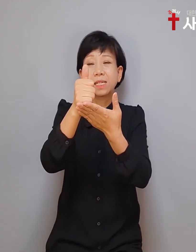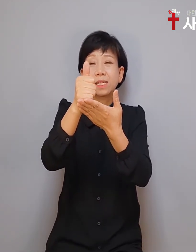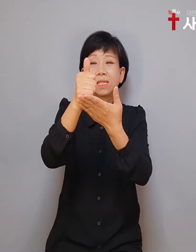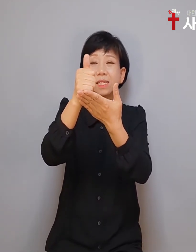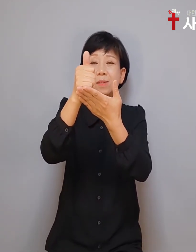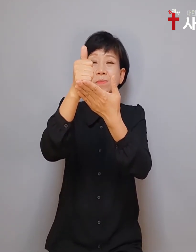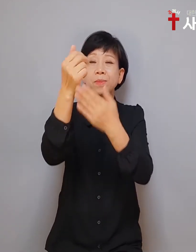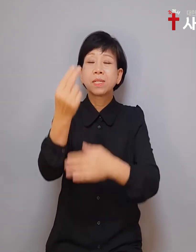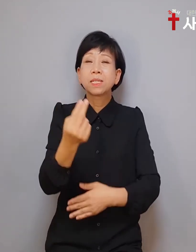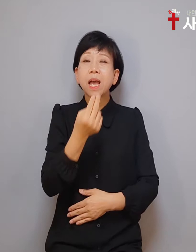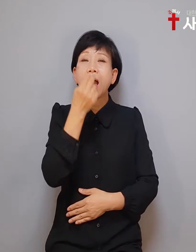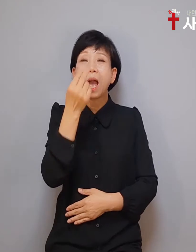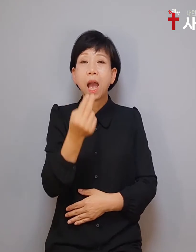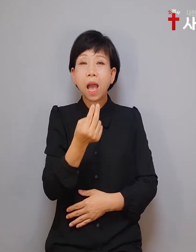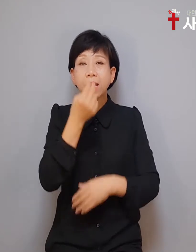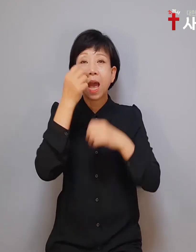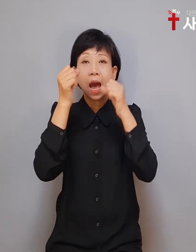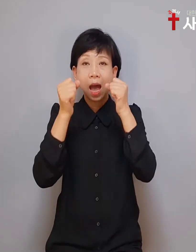하나님